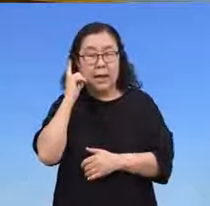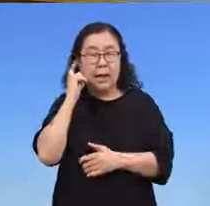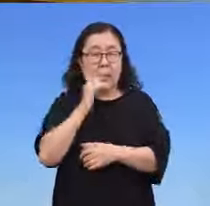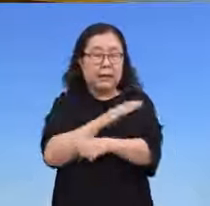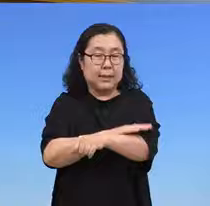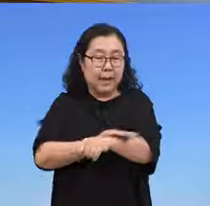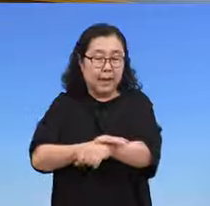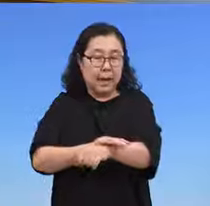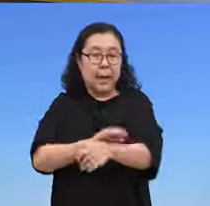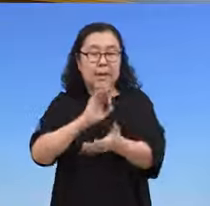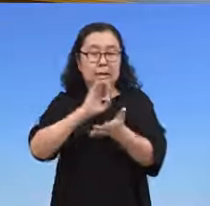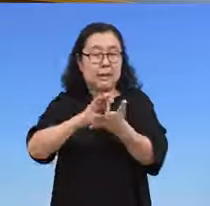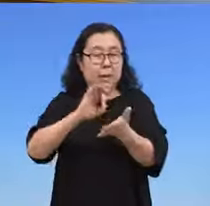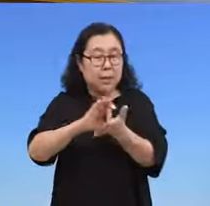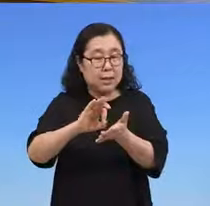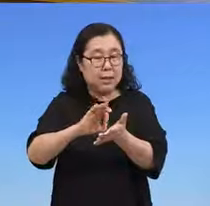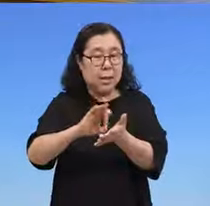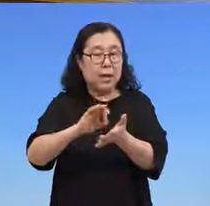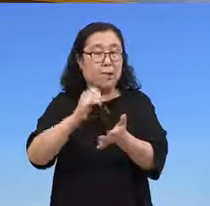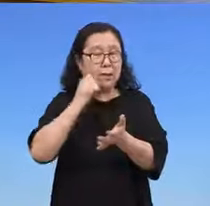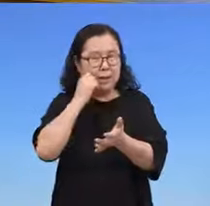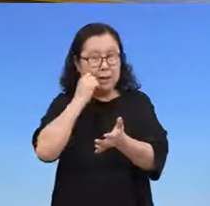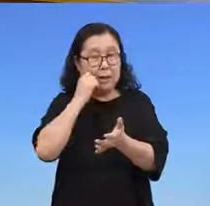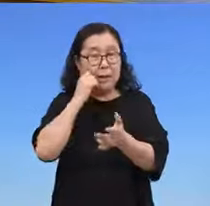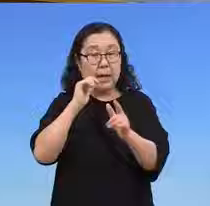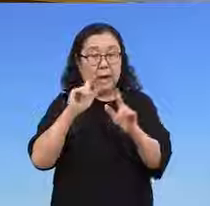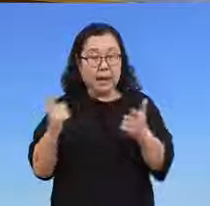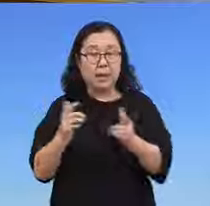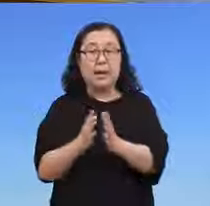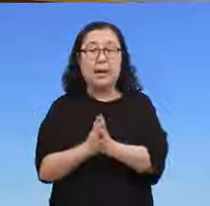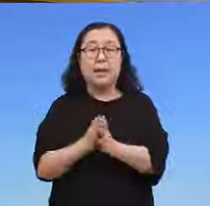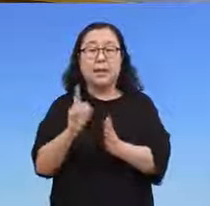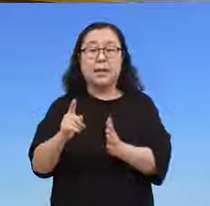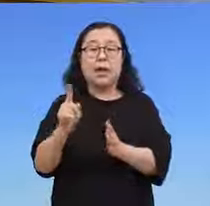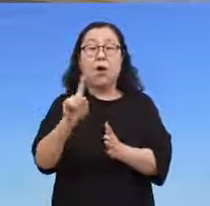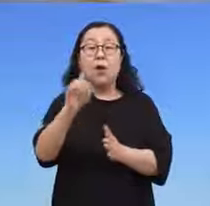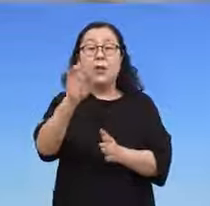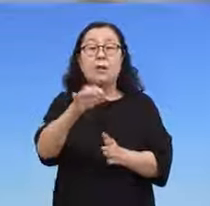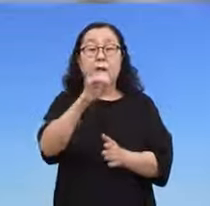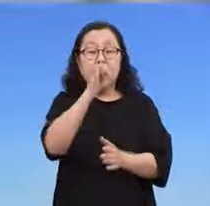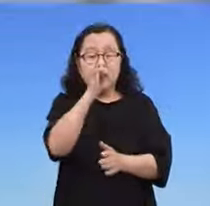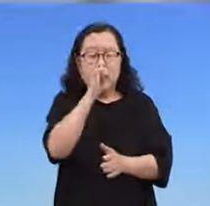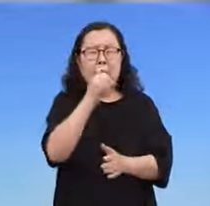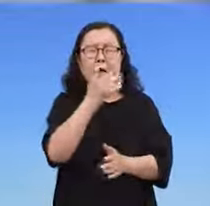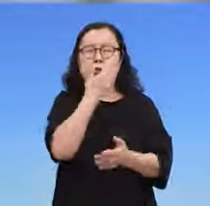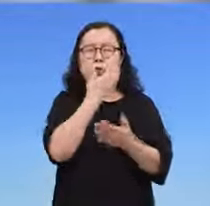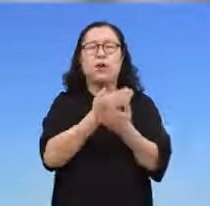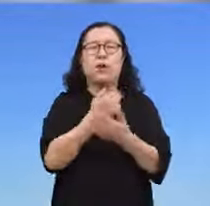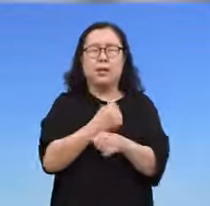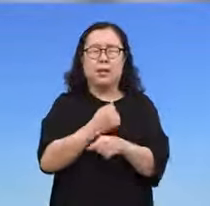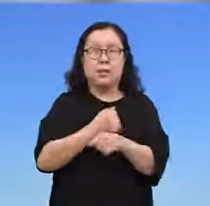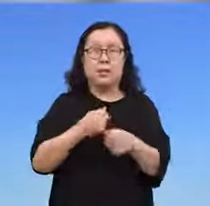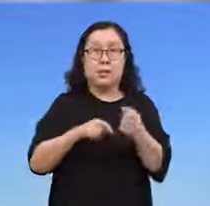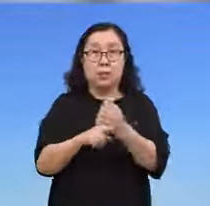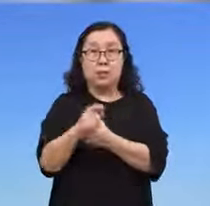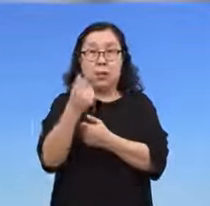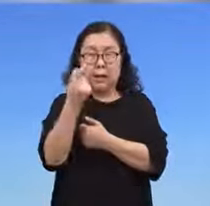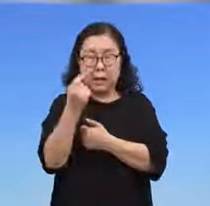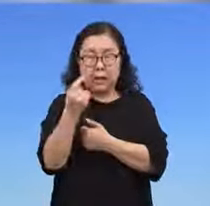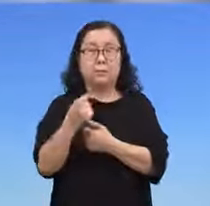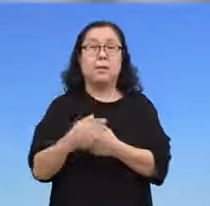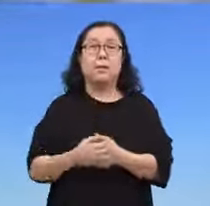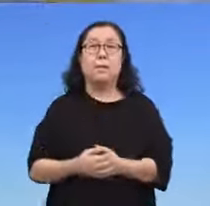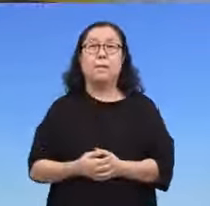문제가 아니라 와이파이가 터지는 데 있느냐? 네 위치가 중요하다는 거 아닙니까? 그렇기 때문에 여러분 18절의